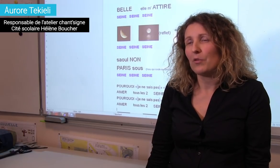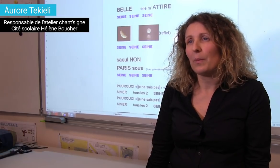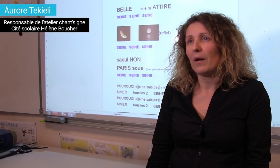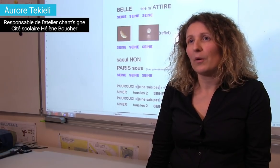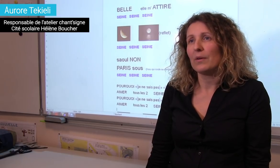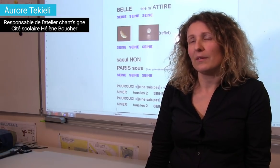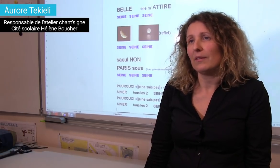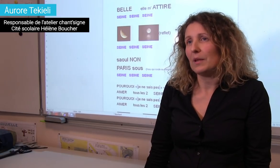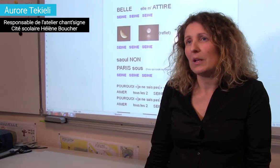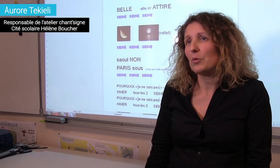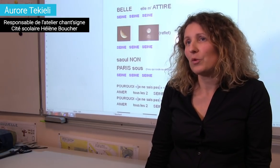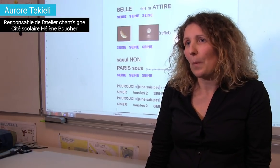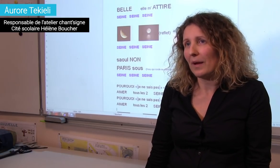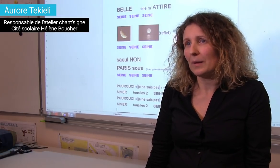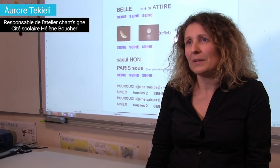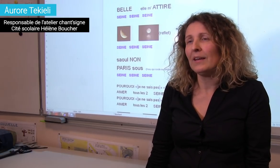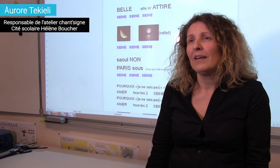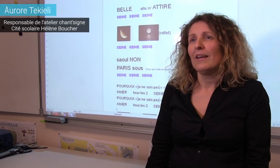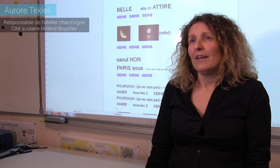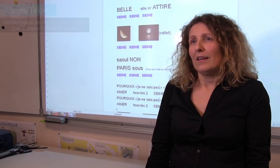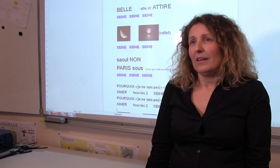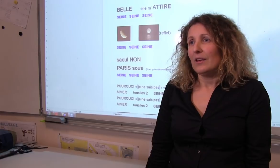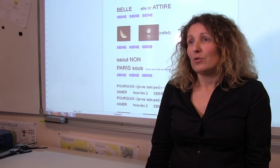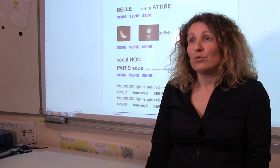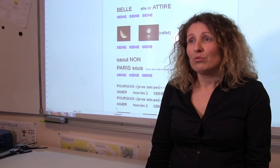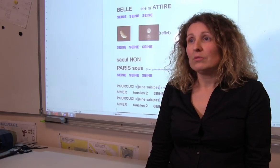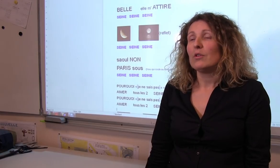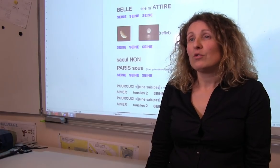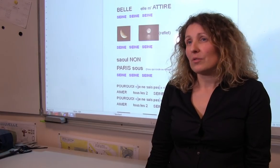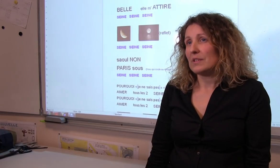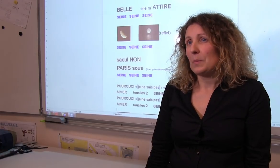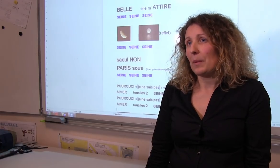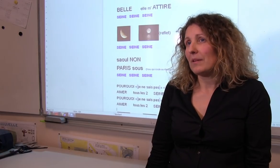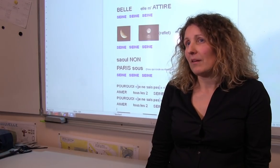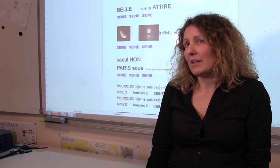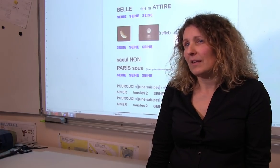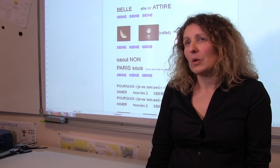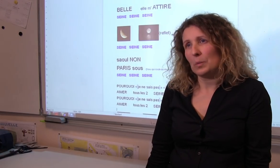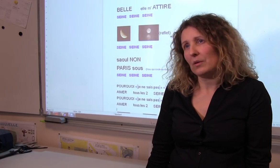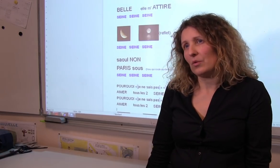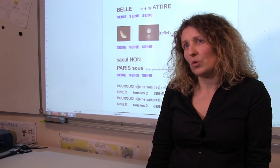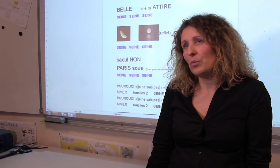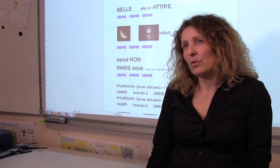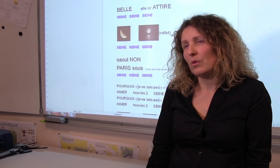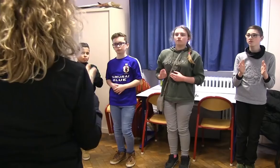les cours ne sont pas adaptés. Et du coup, le chansing permet de travailler des compétences communes